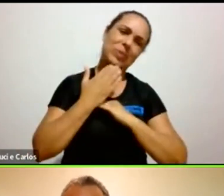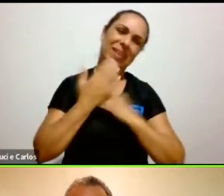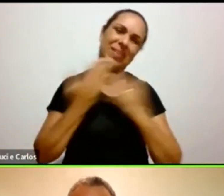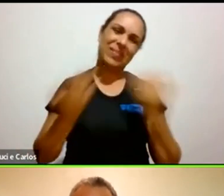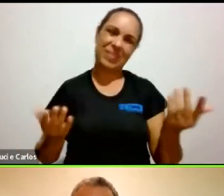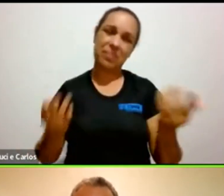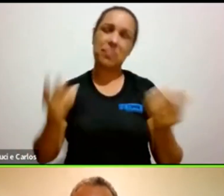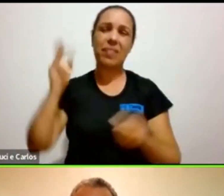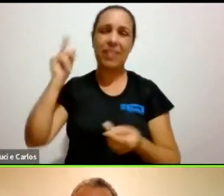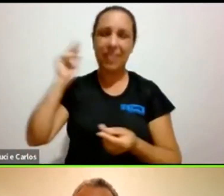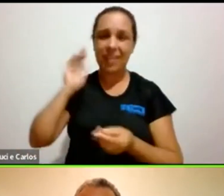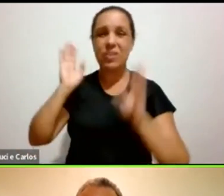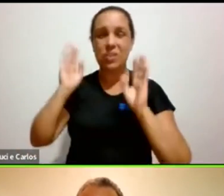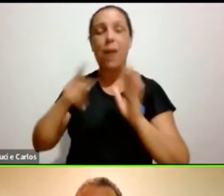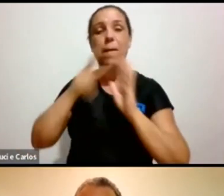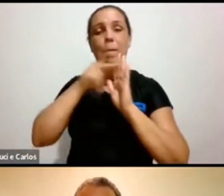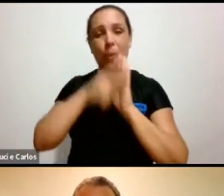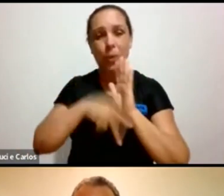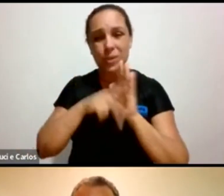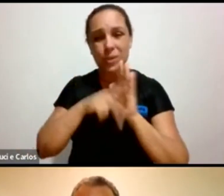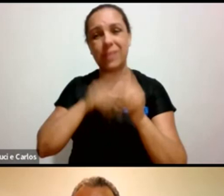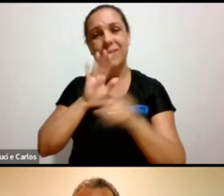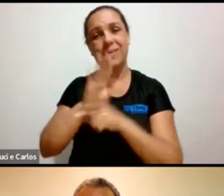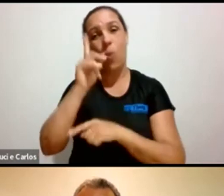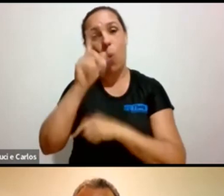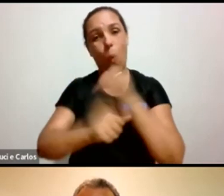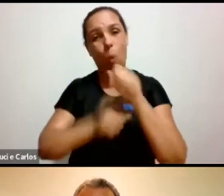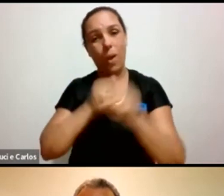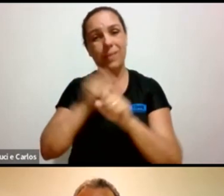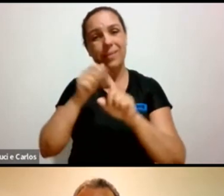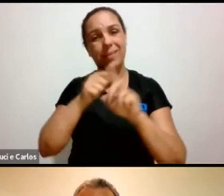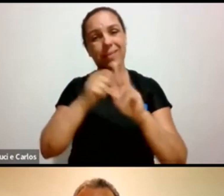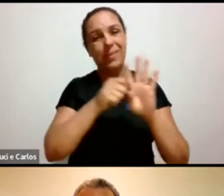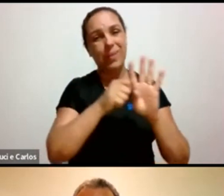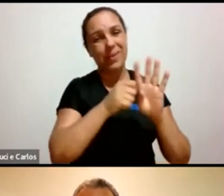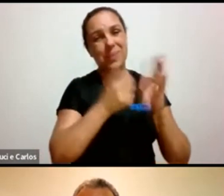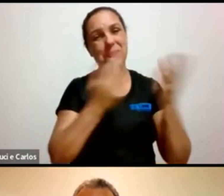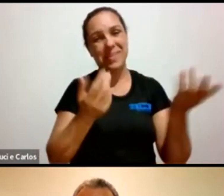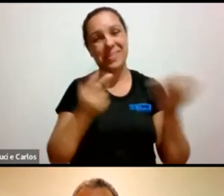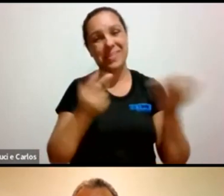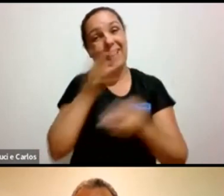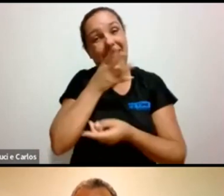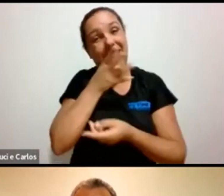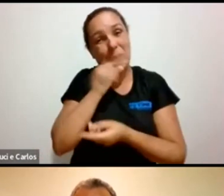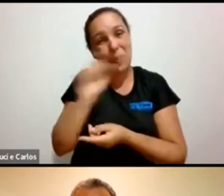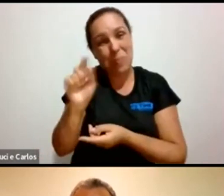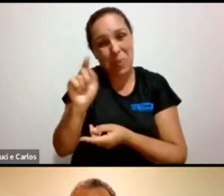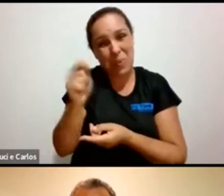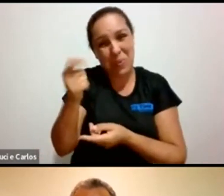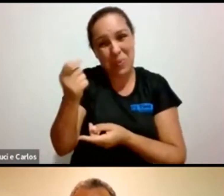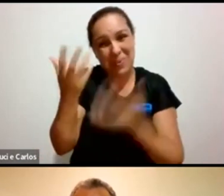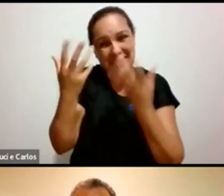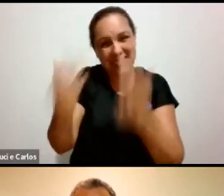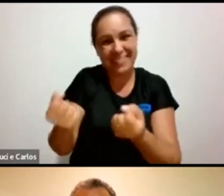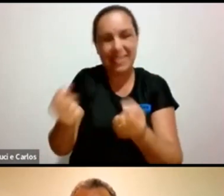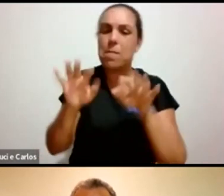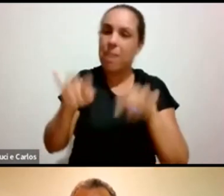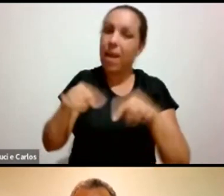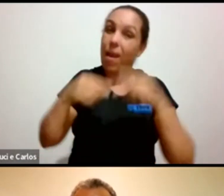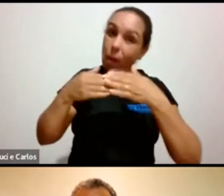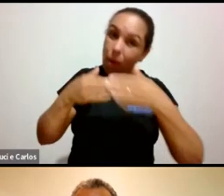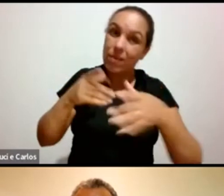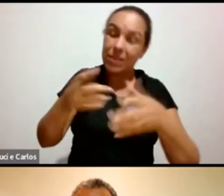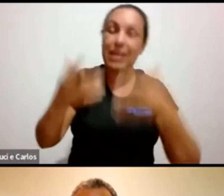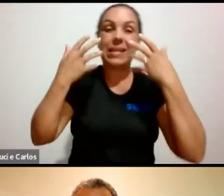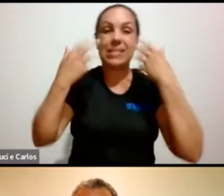conhecer e usar. verdade. Pois é. Então, fico muito feliz, viu, Raquel, você ter aceitado o convite e ter